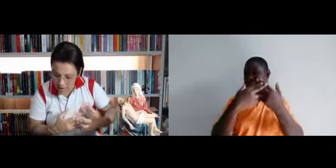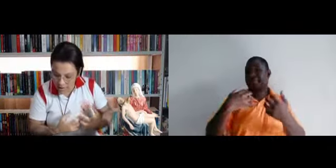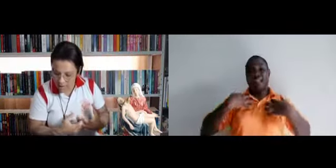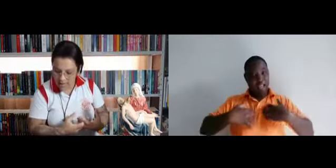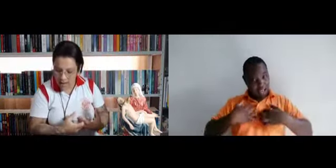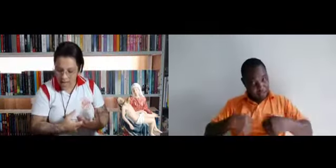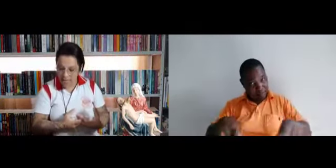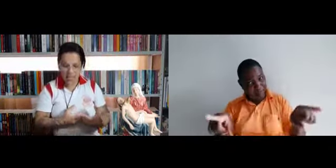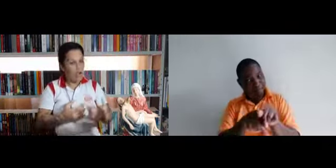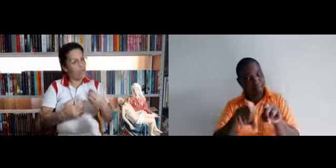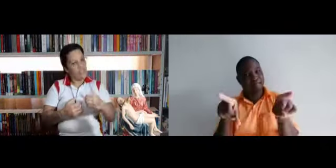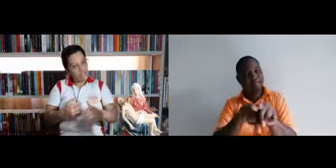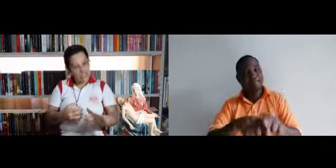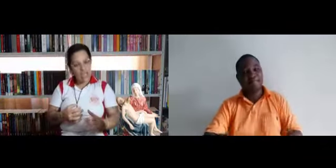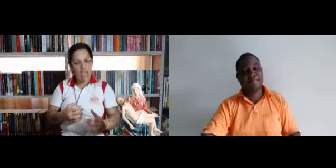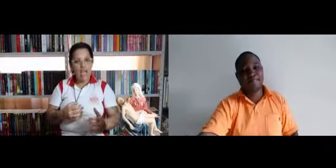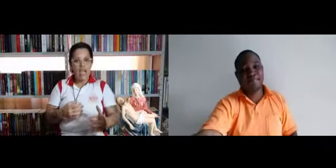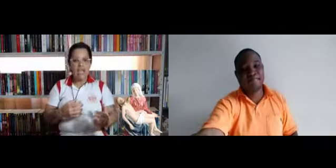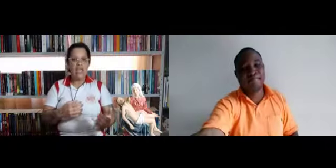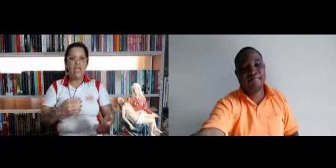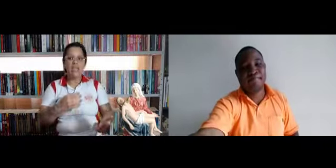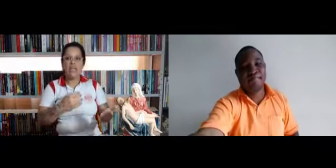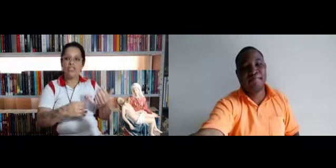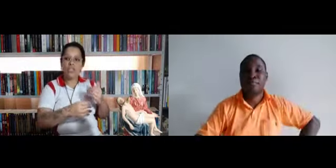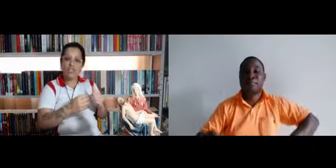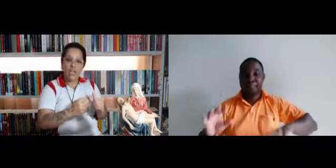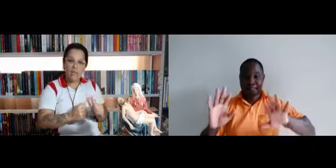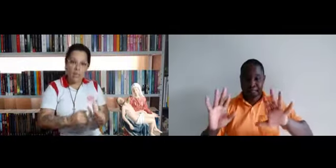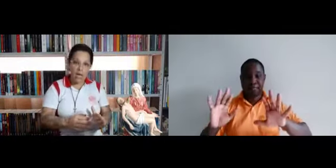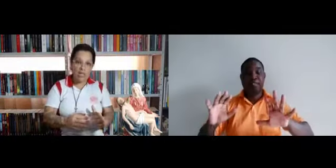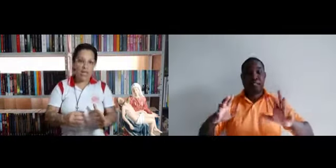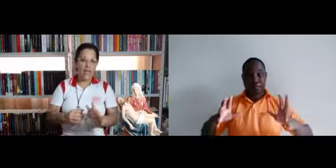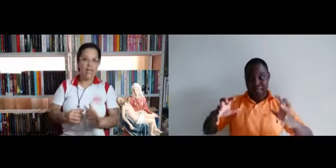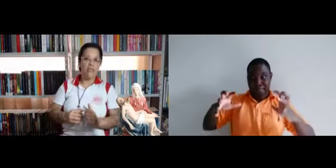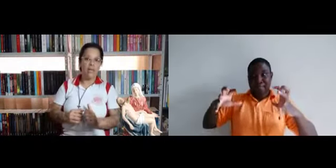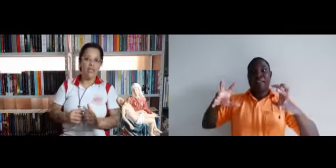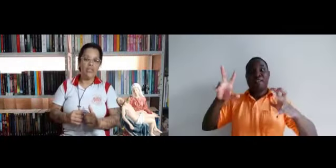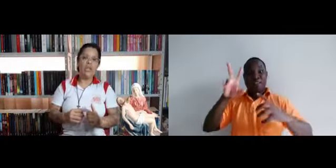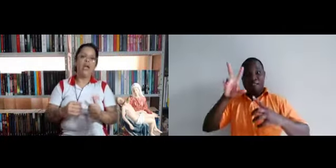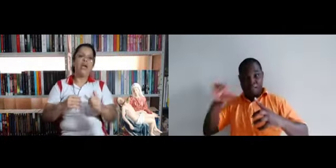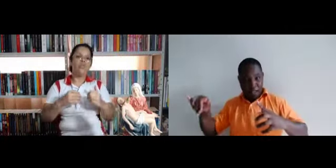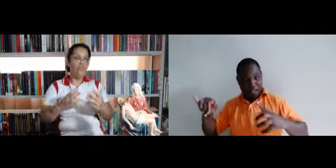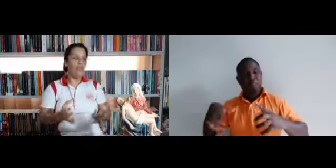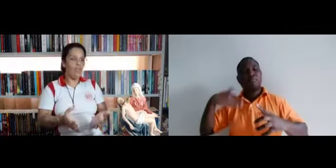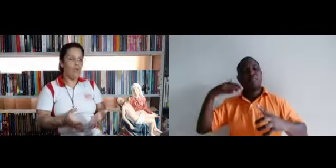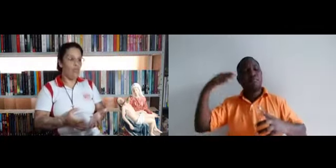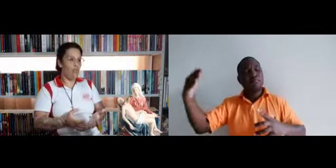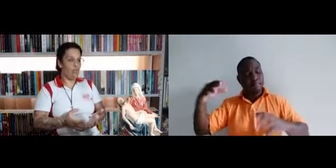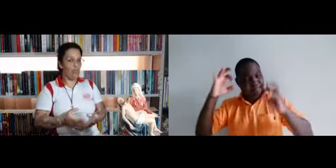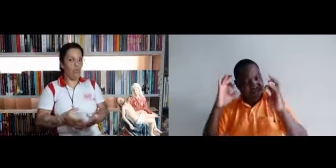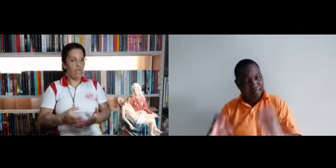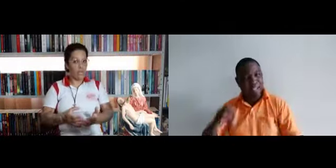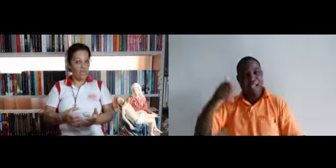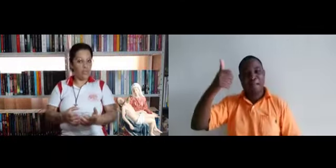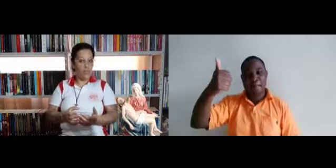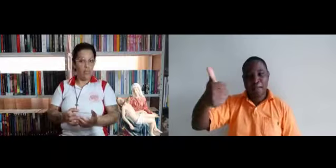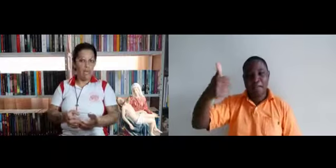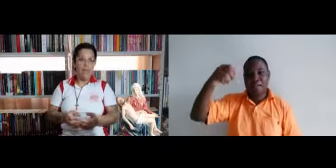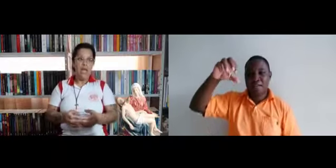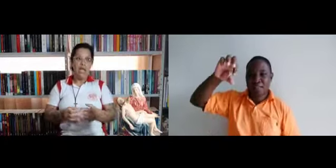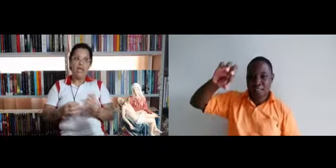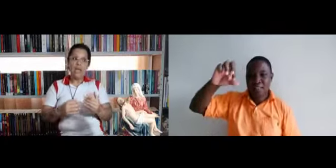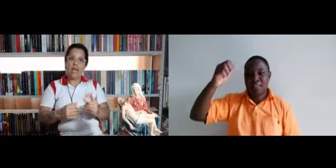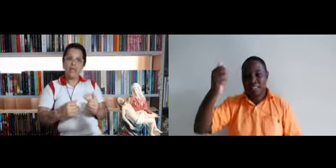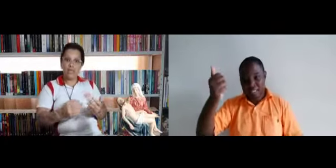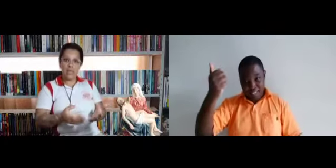da etnia eslava que a Rússia tinha e da etnia germânica que a Alemanha tinha, configuram outro grande